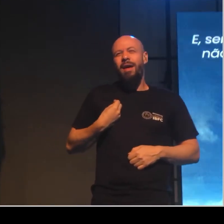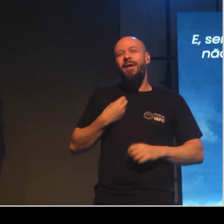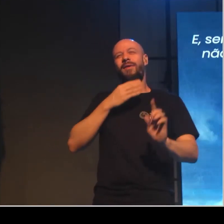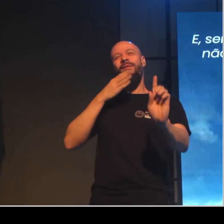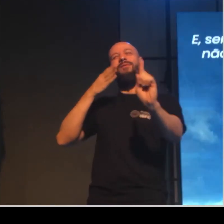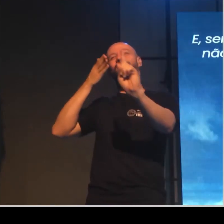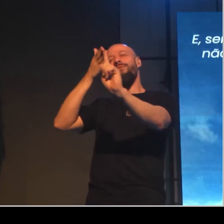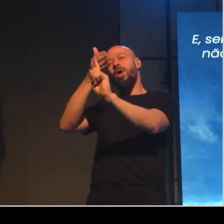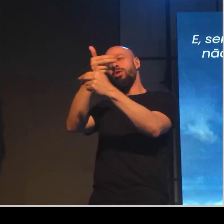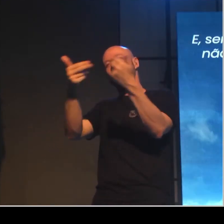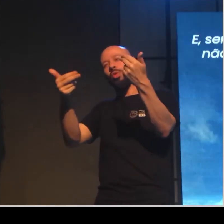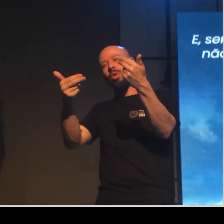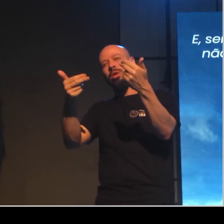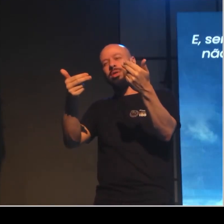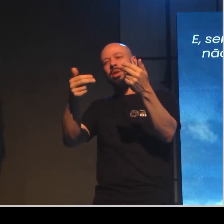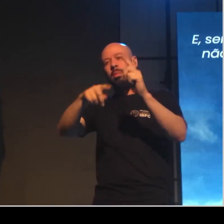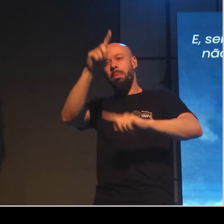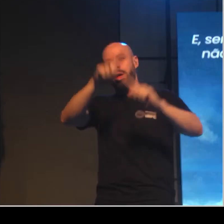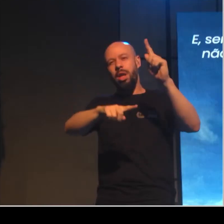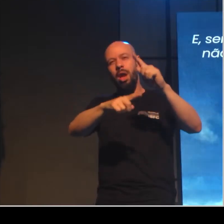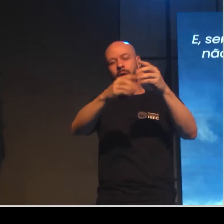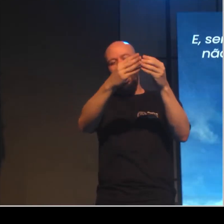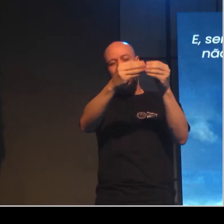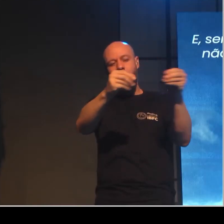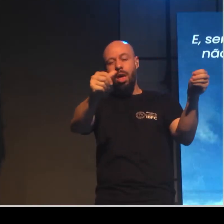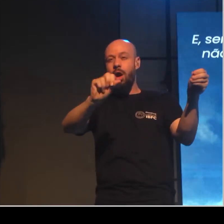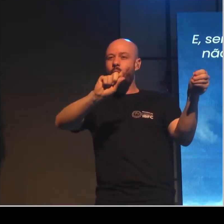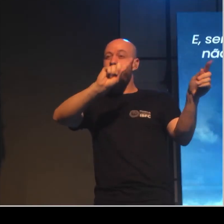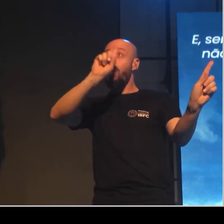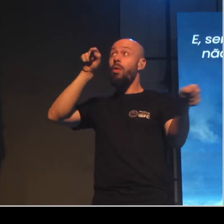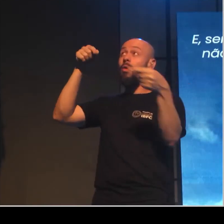A verdade, gente,